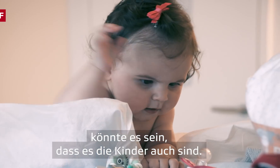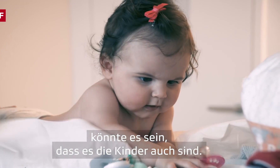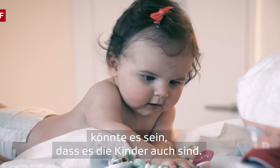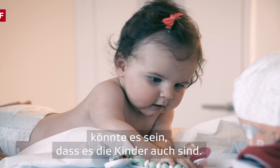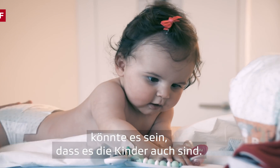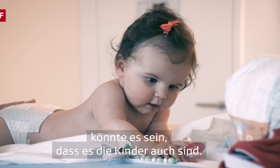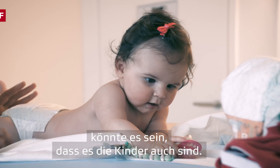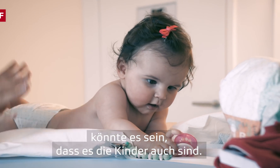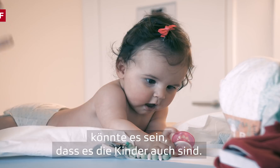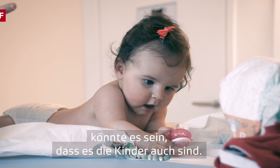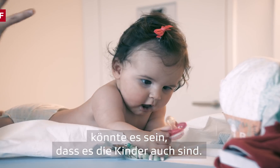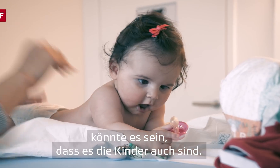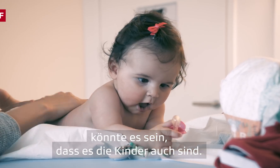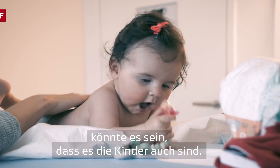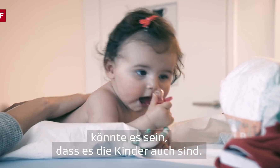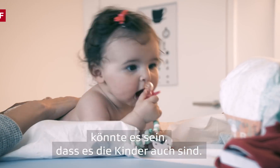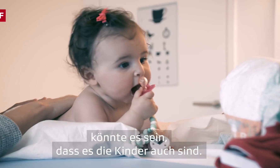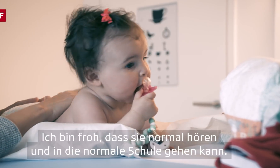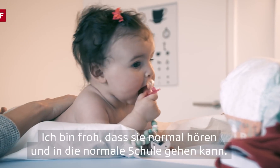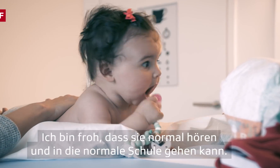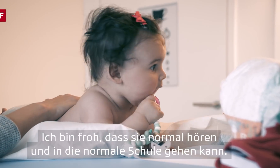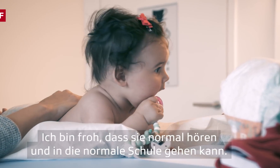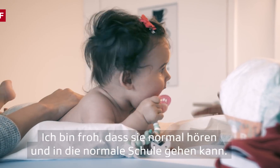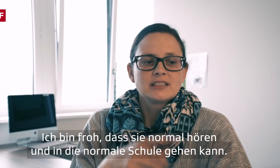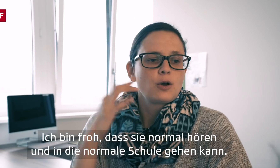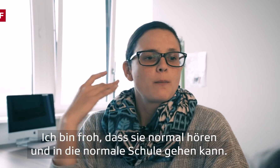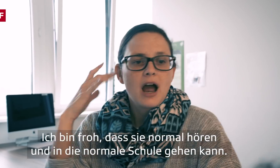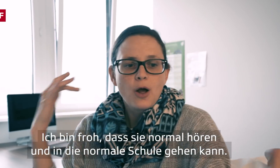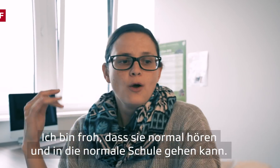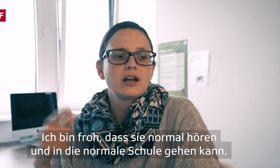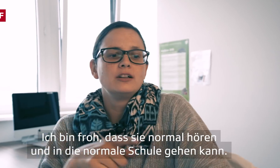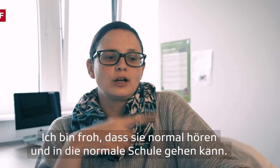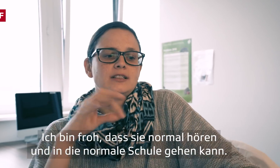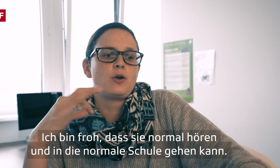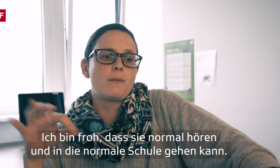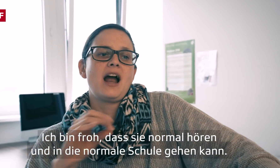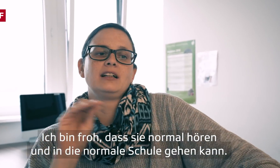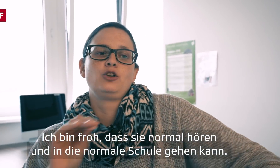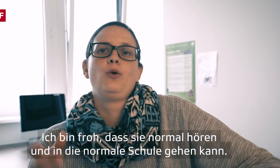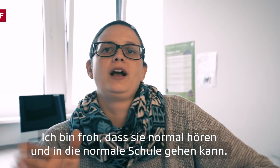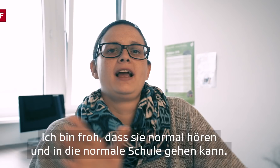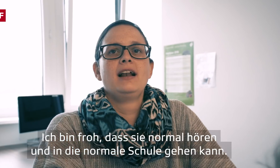auch gehörlos sind. Ich bin froh, dass ich nochmal hören kann, dass ich nochmal in die Schule gehen